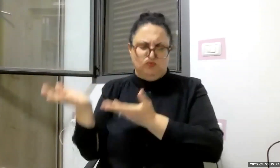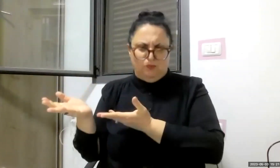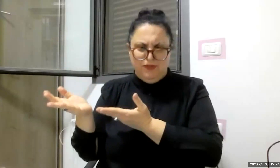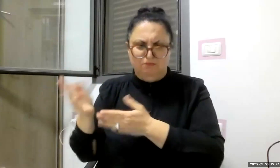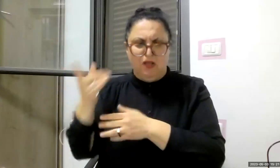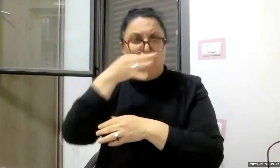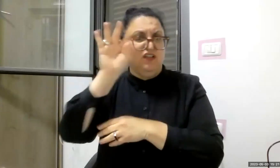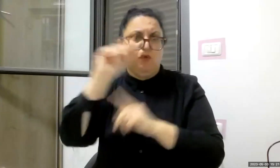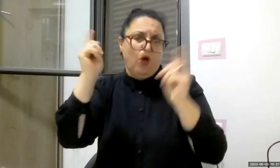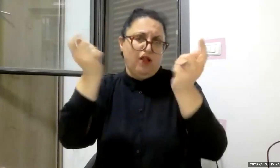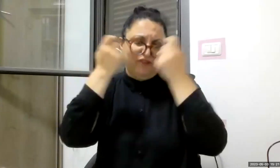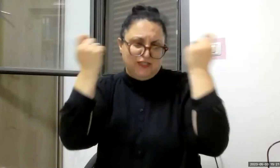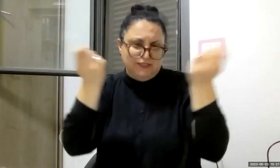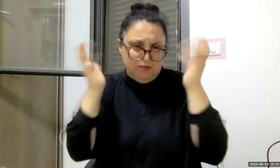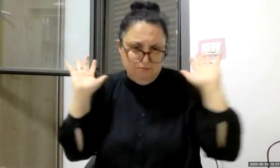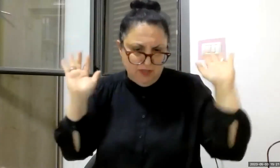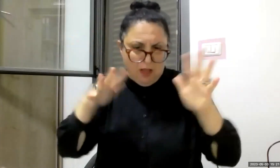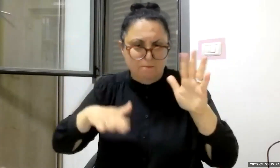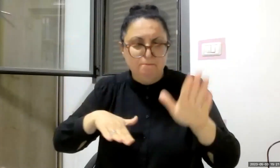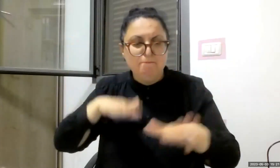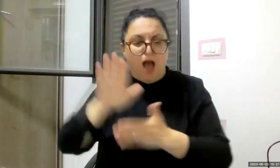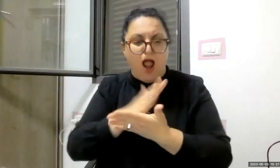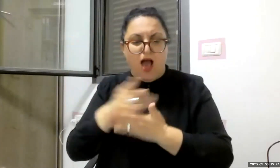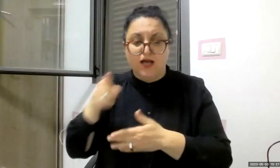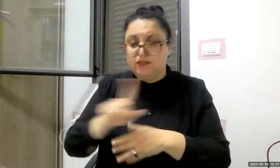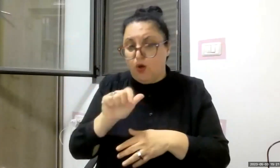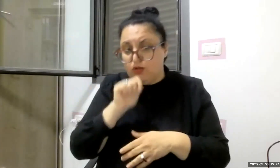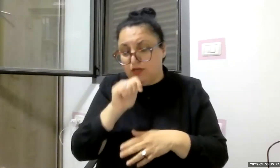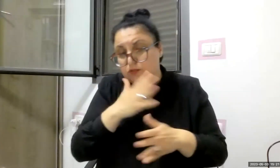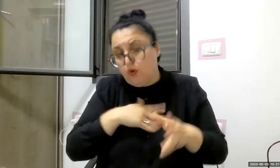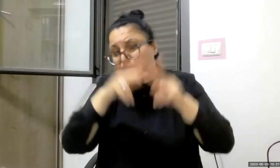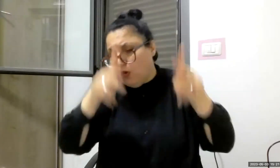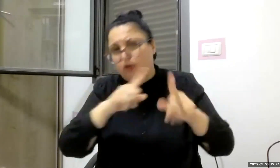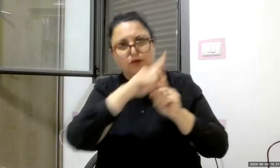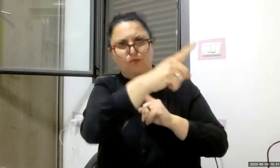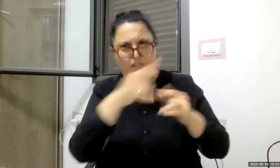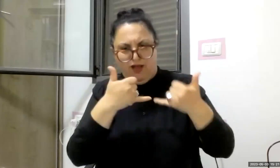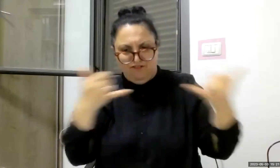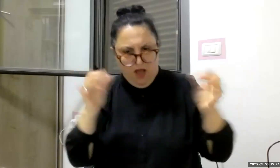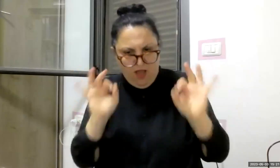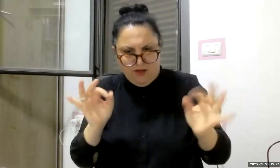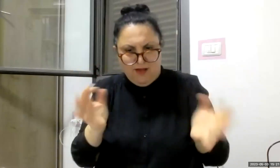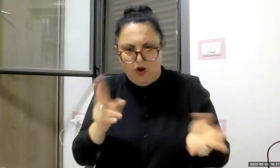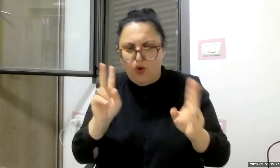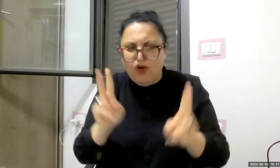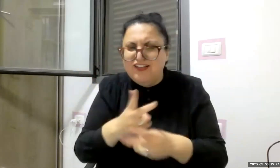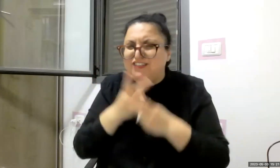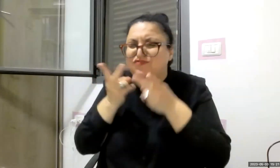מנהלי הארגון של בית דוד, הם שומעים, והם לא פרסמו את המהלך הזה, הם